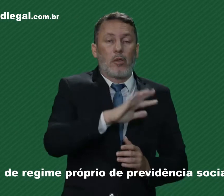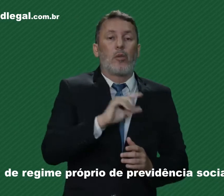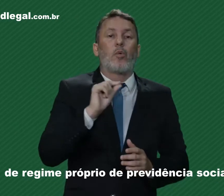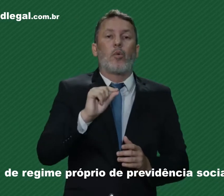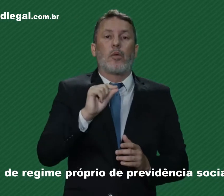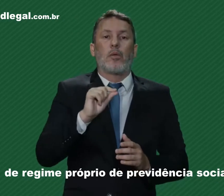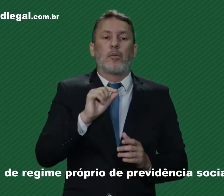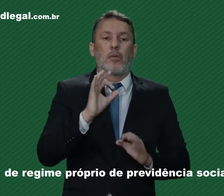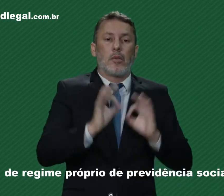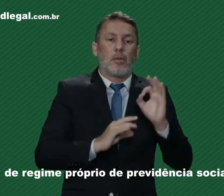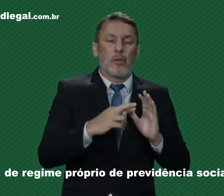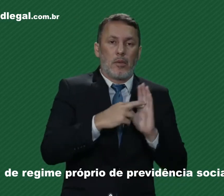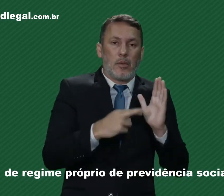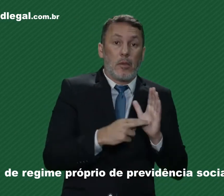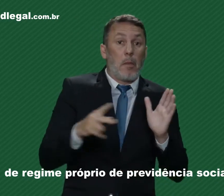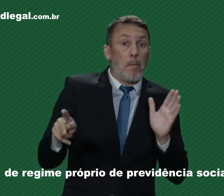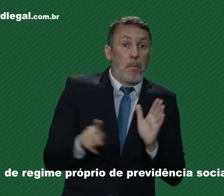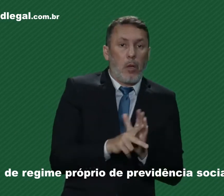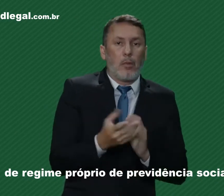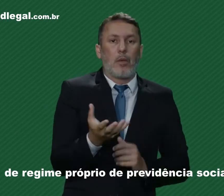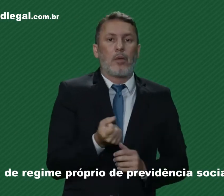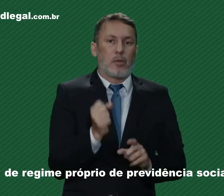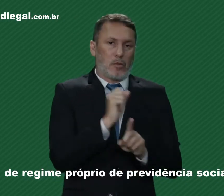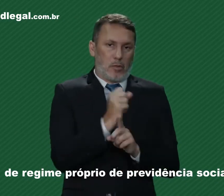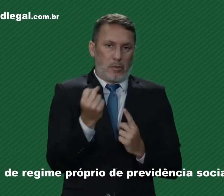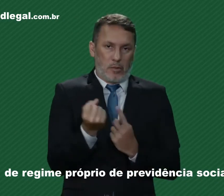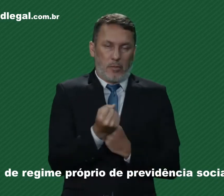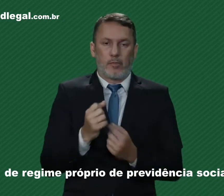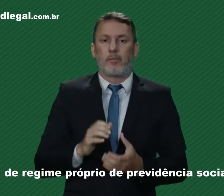funcionamento de regime próprio de previdência social.